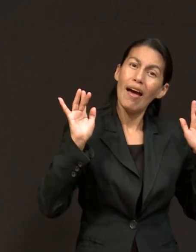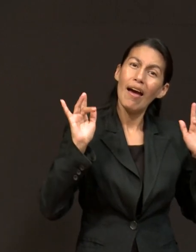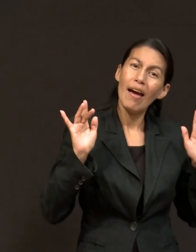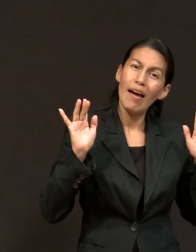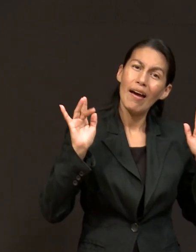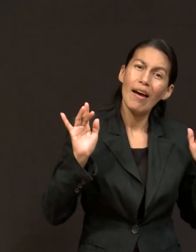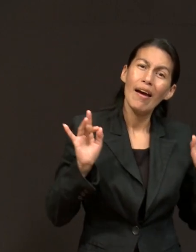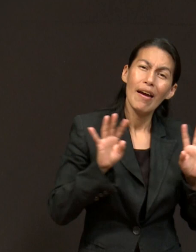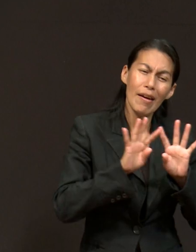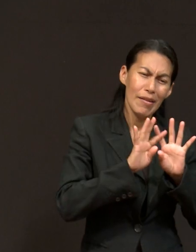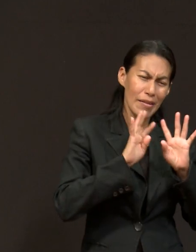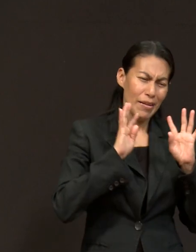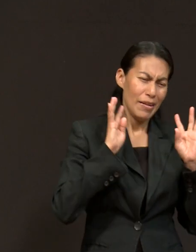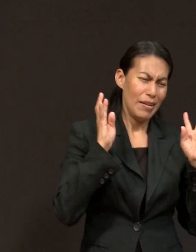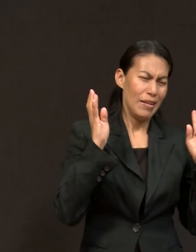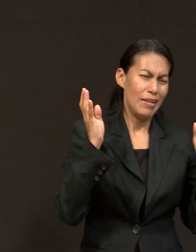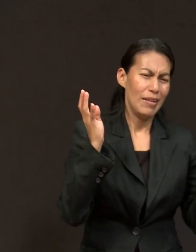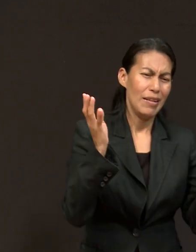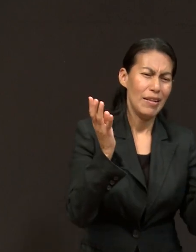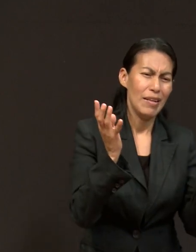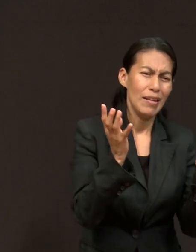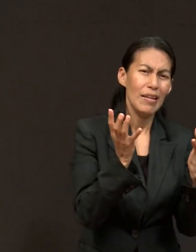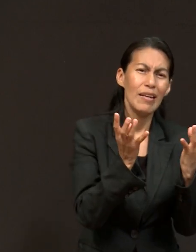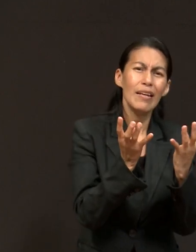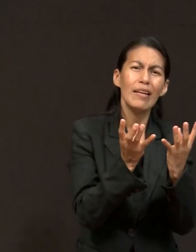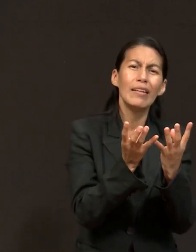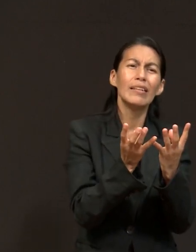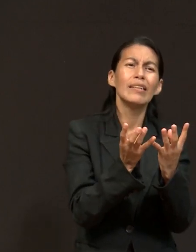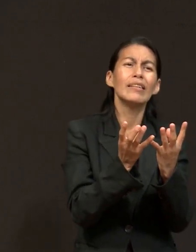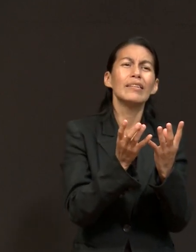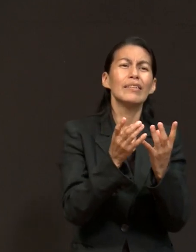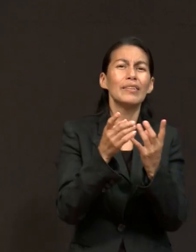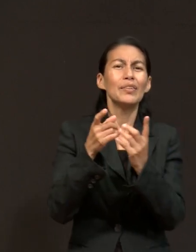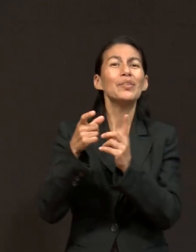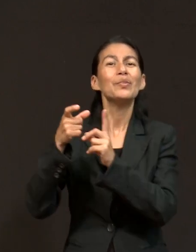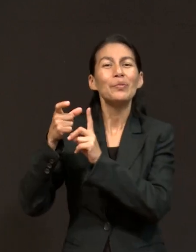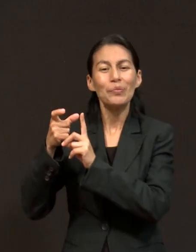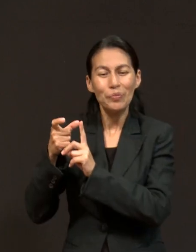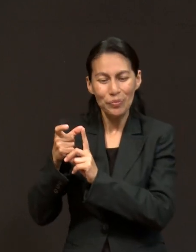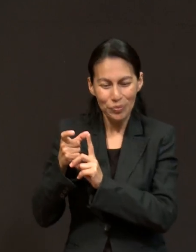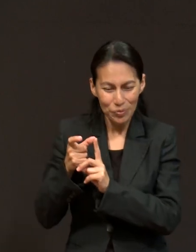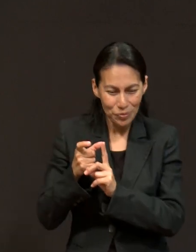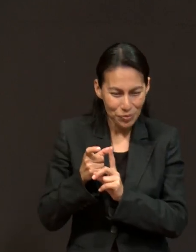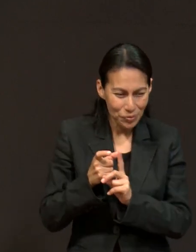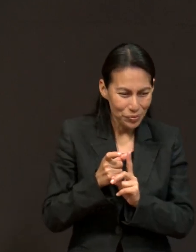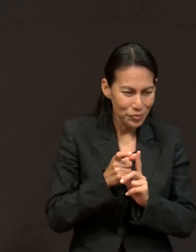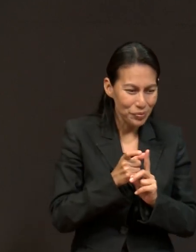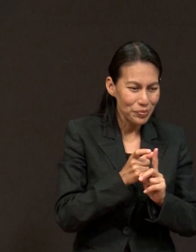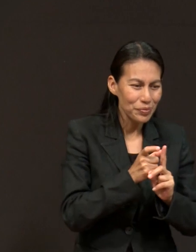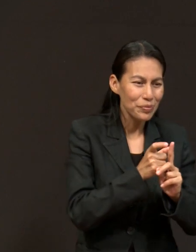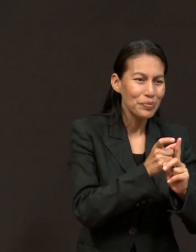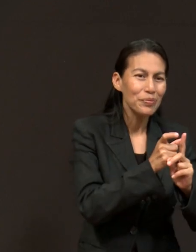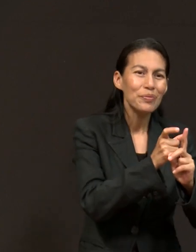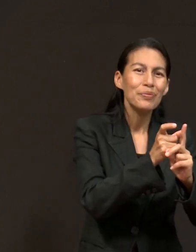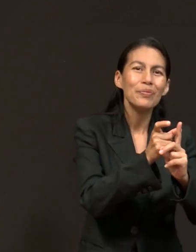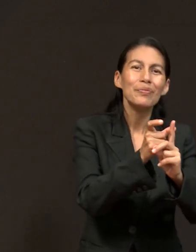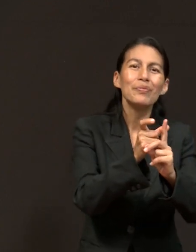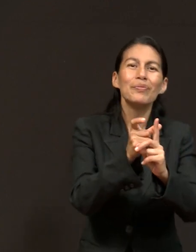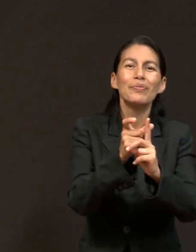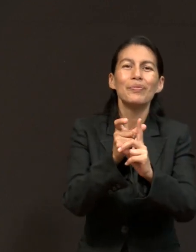Mis ángeles cerca están Cerca de ti